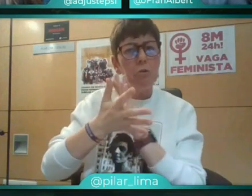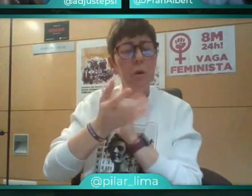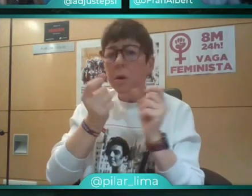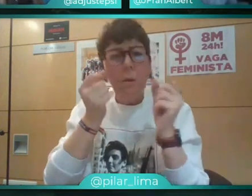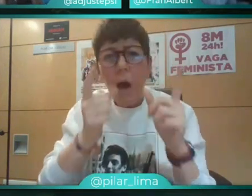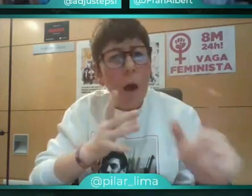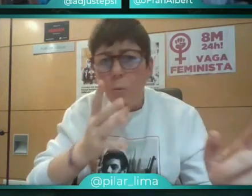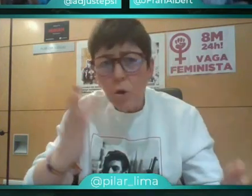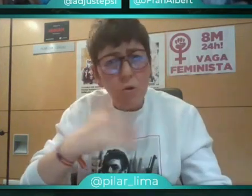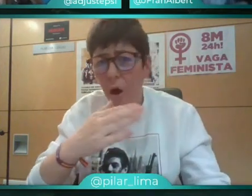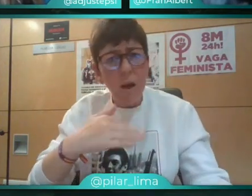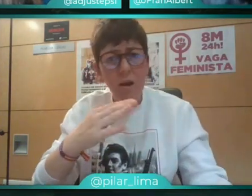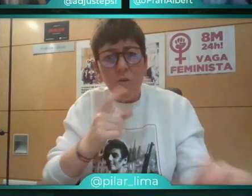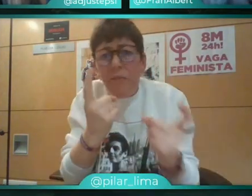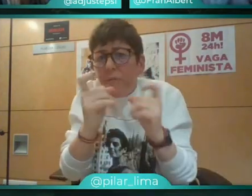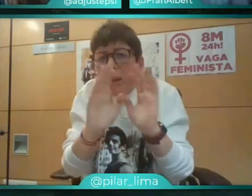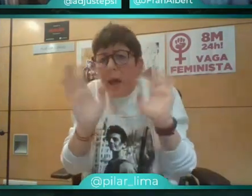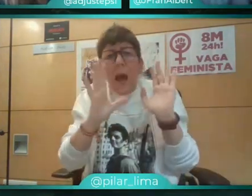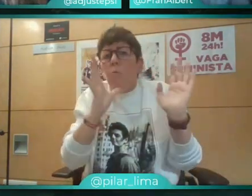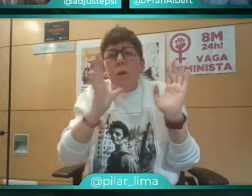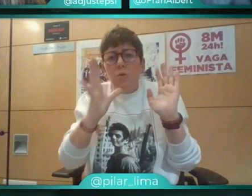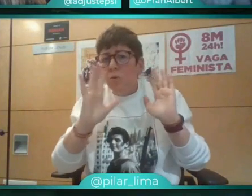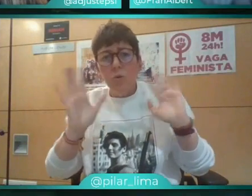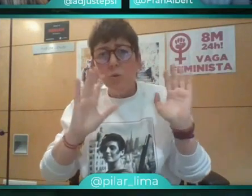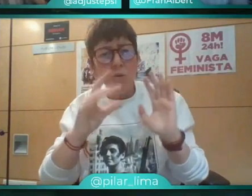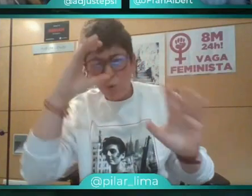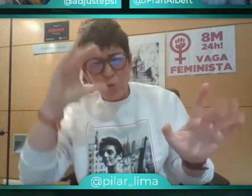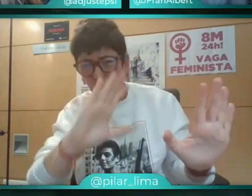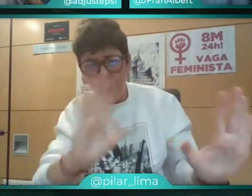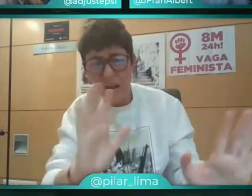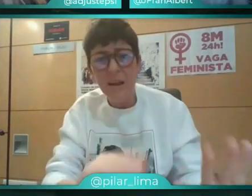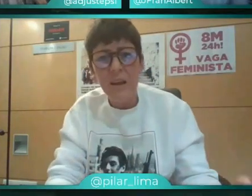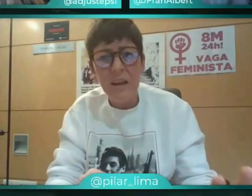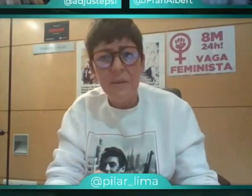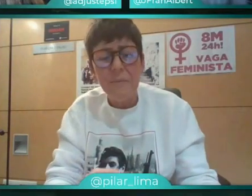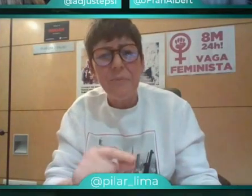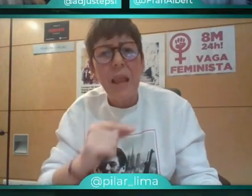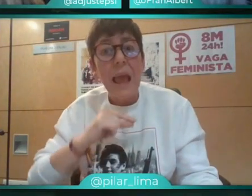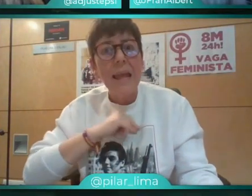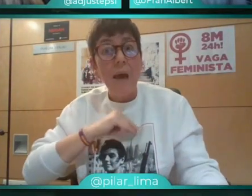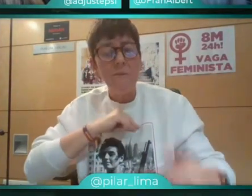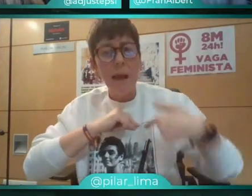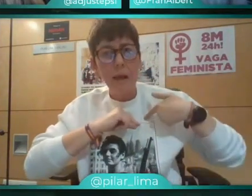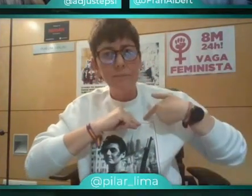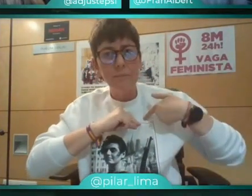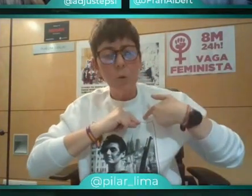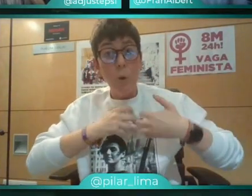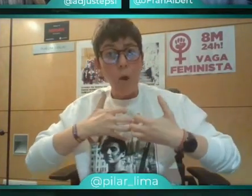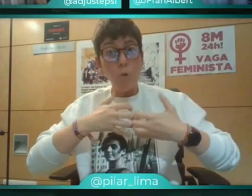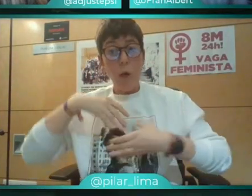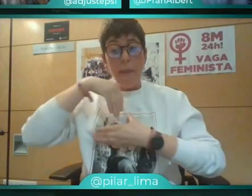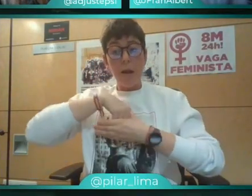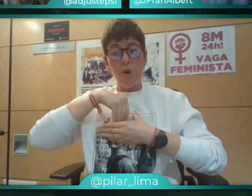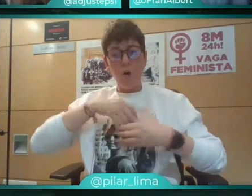bueno estás preparando los debates y preparándote los argumentos pero no hacen falta no hacen falta porque no es lucha